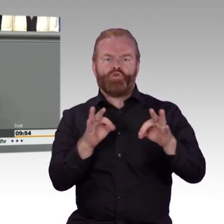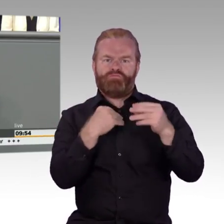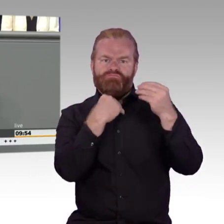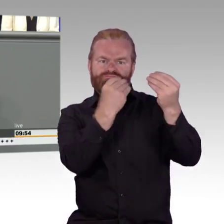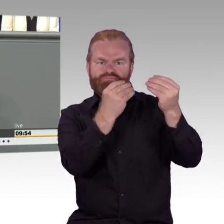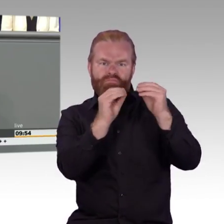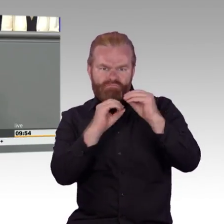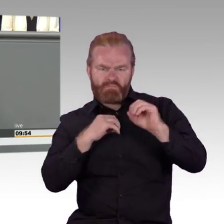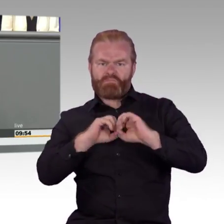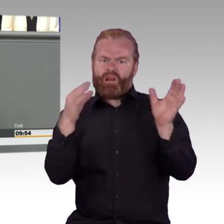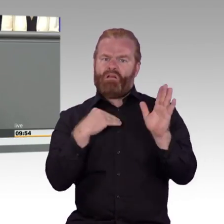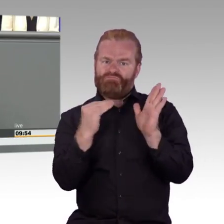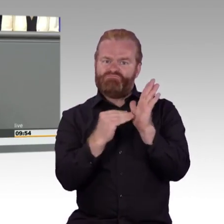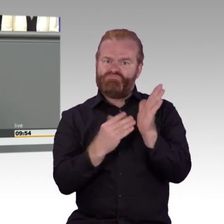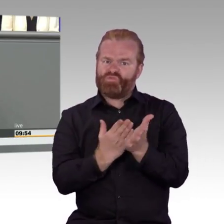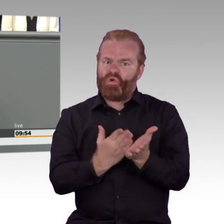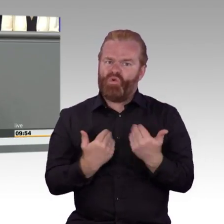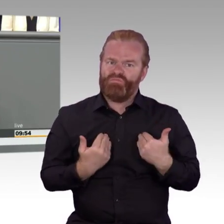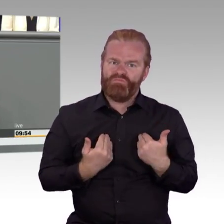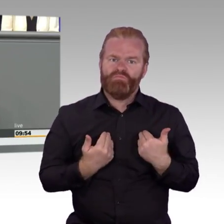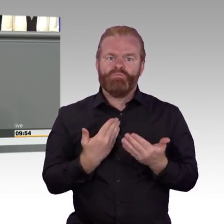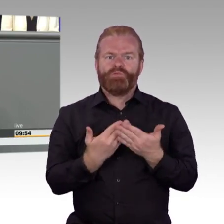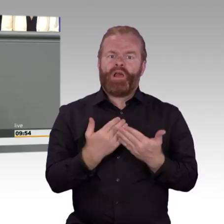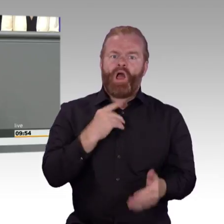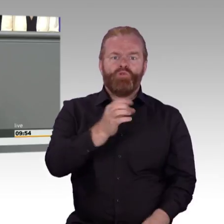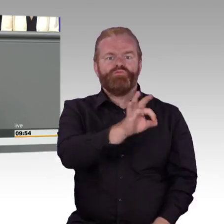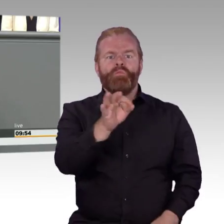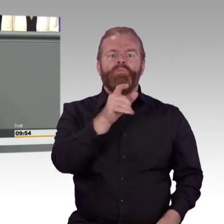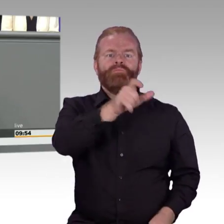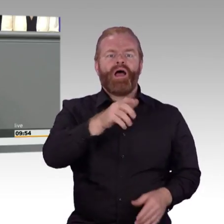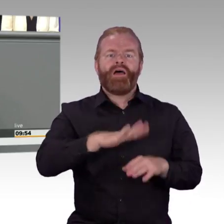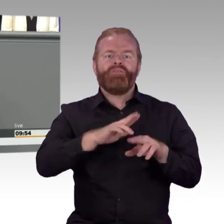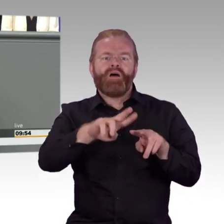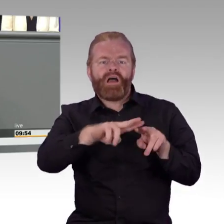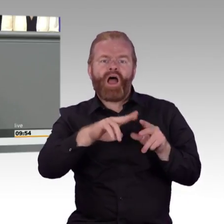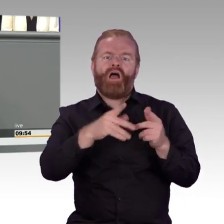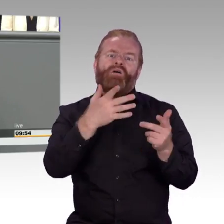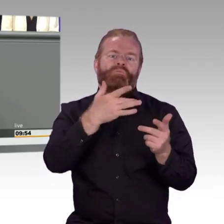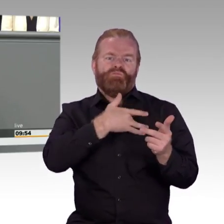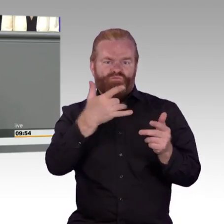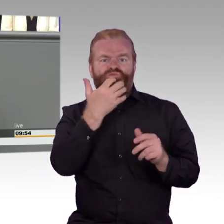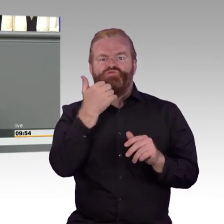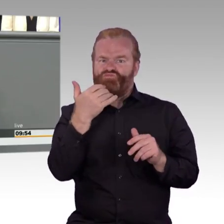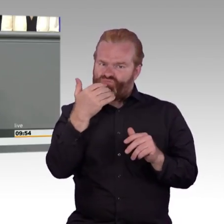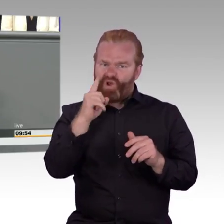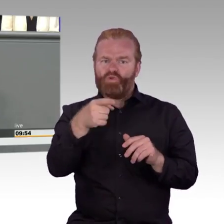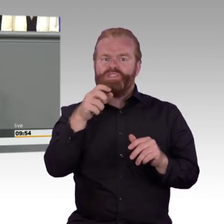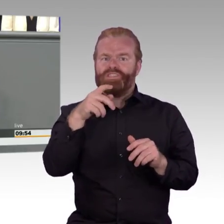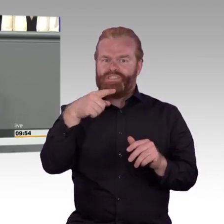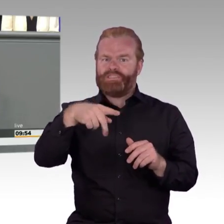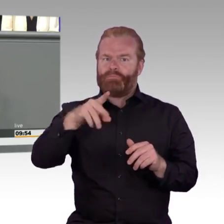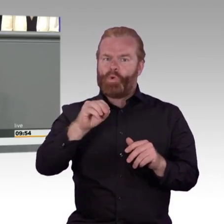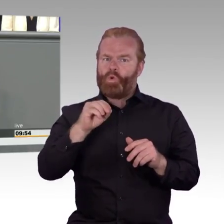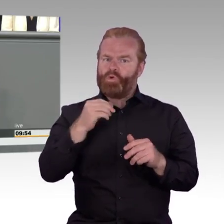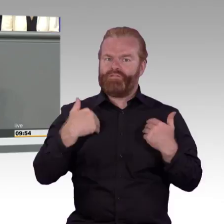Herren, wir werden auch im Rahmen eines Antrages heute klar und deutlich machen, dass uns die Angelegenheit